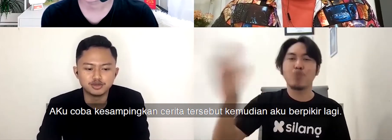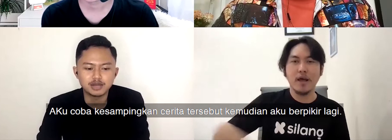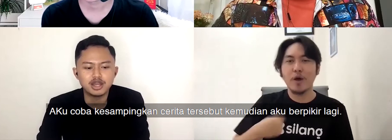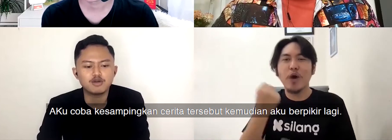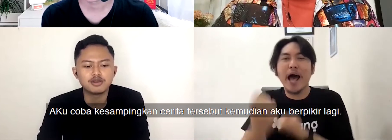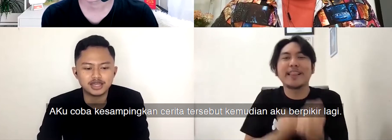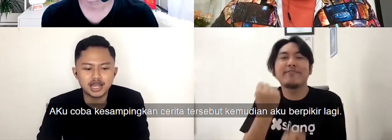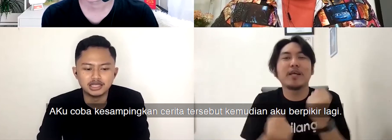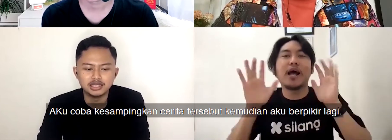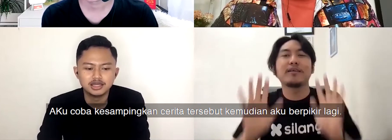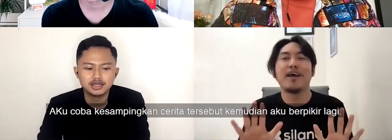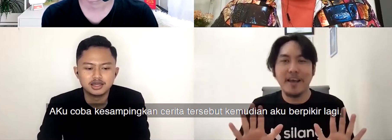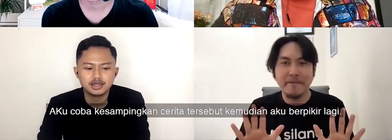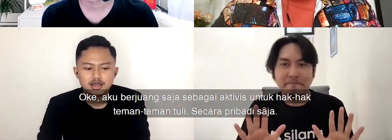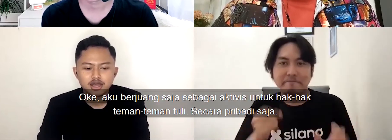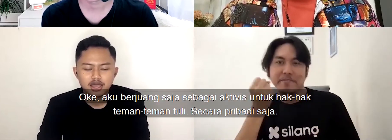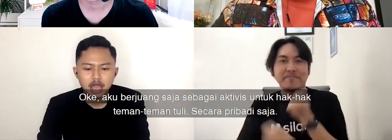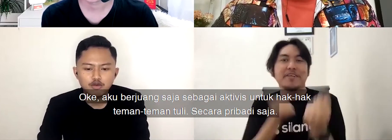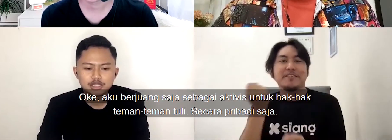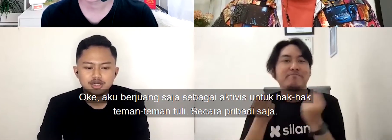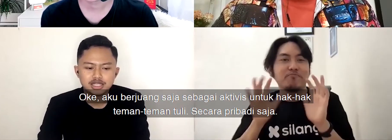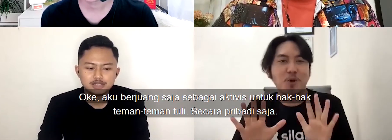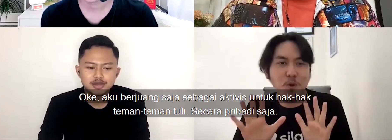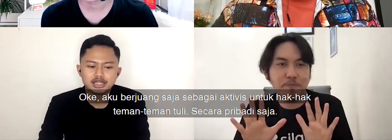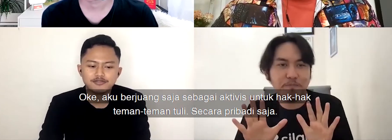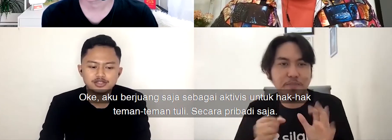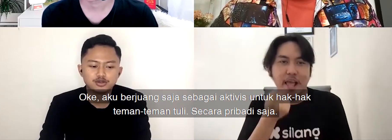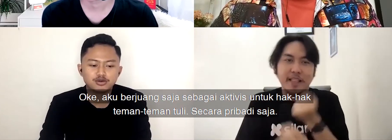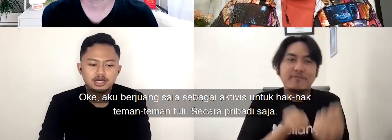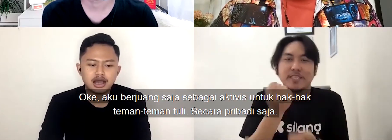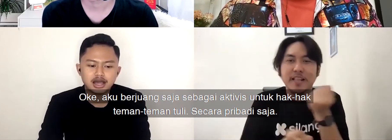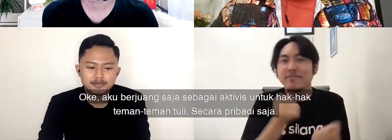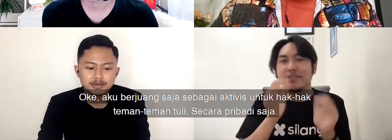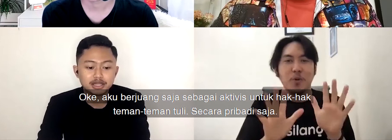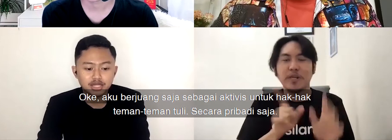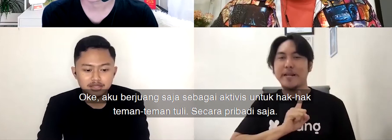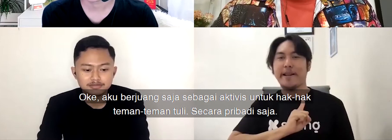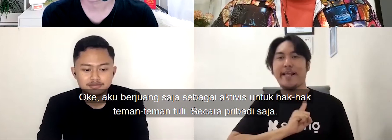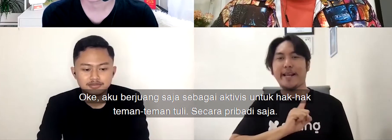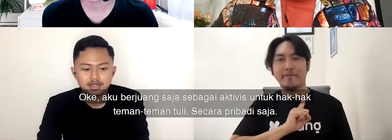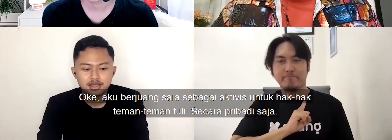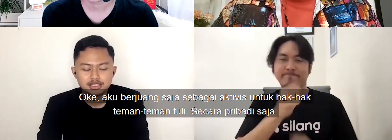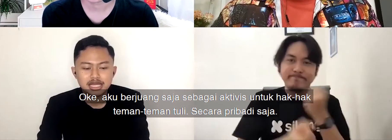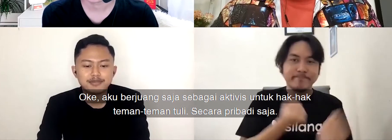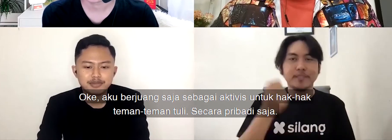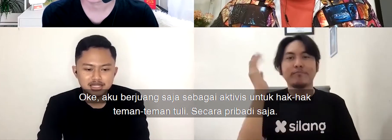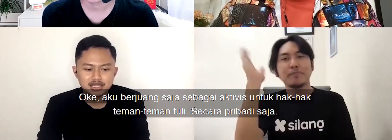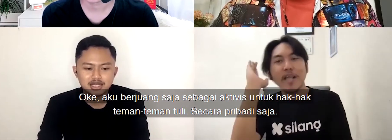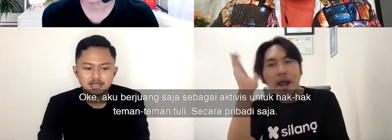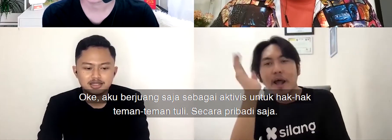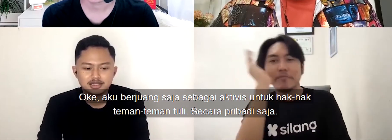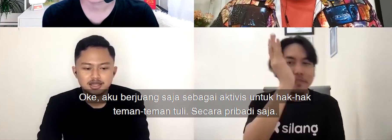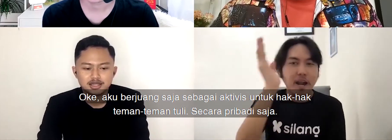cerita tersebut Oke aku berjuang saja sebagai aktivis untuk teman-teman kulit secara